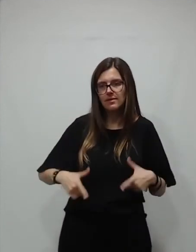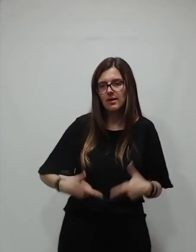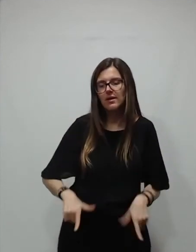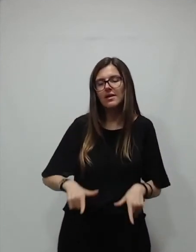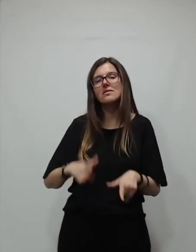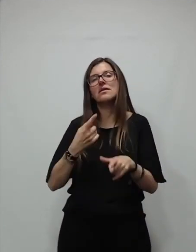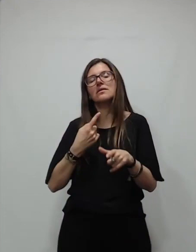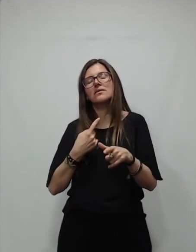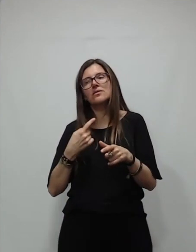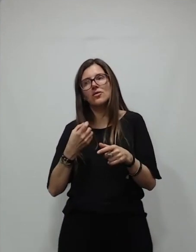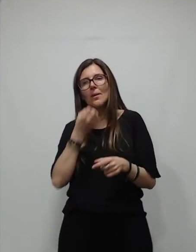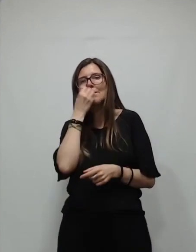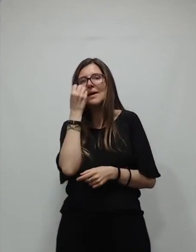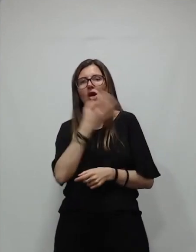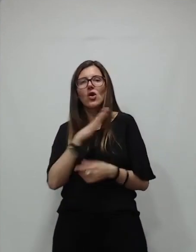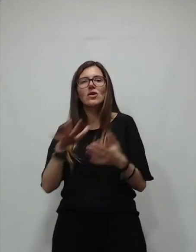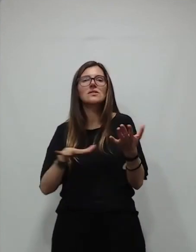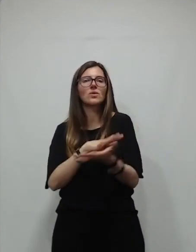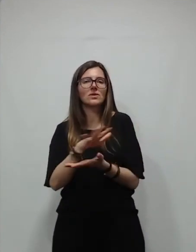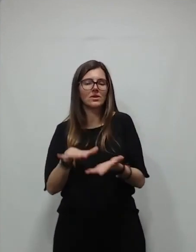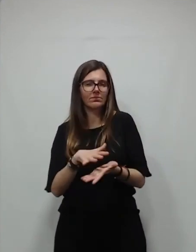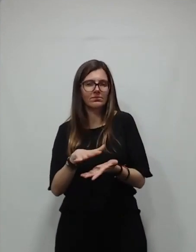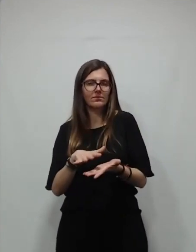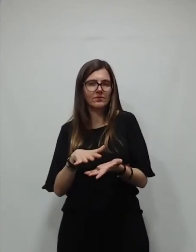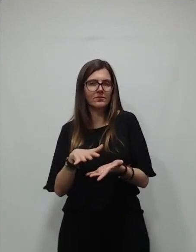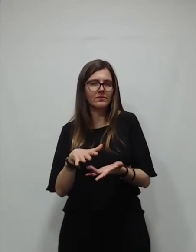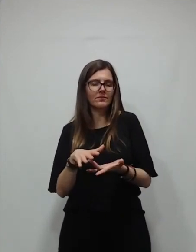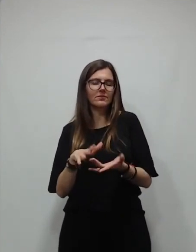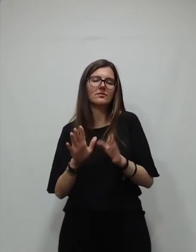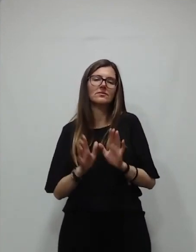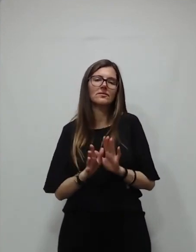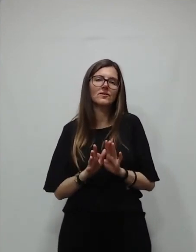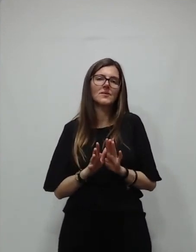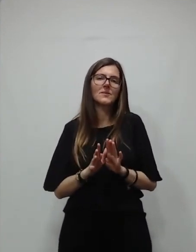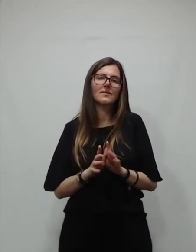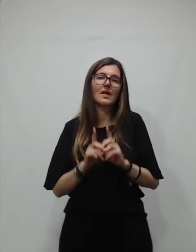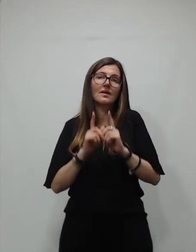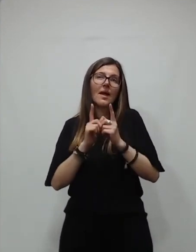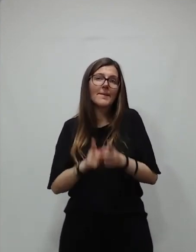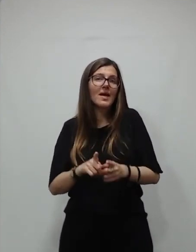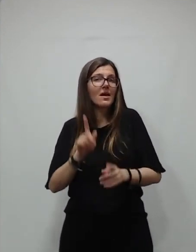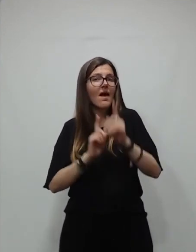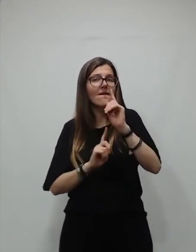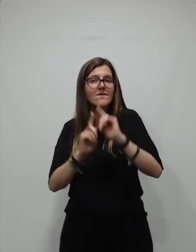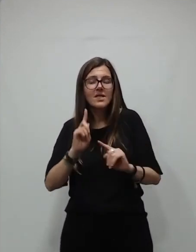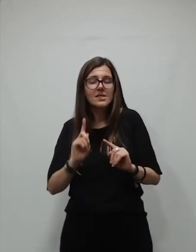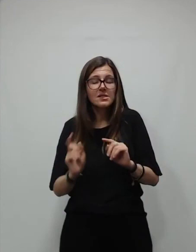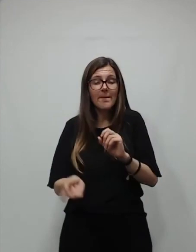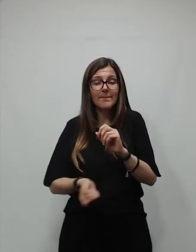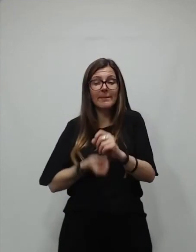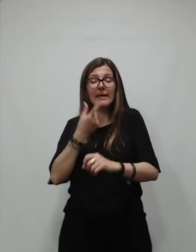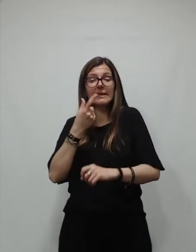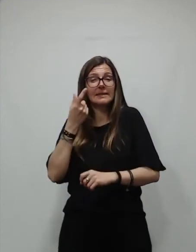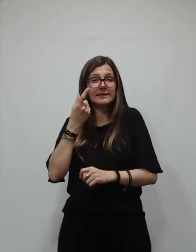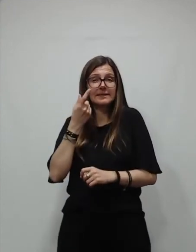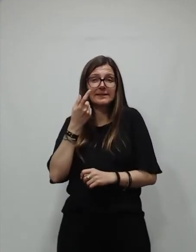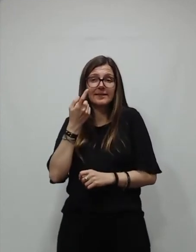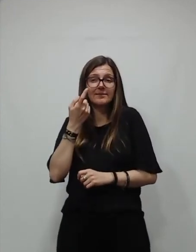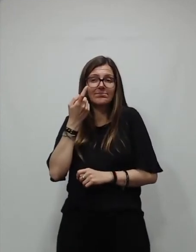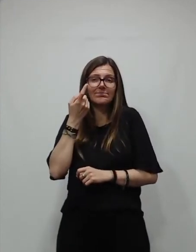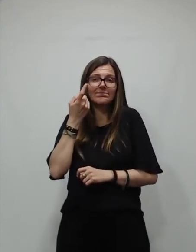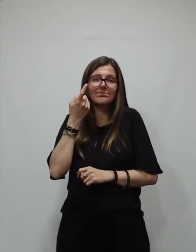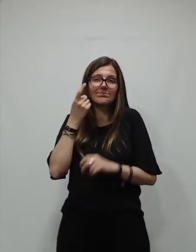y organizada, es más, ha surgido como tema de interés en la